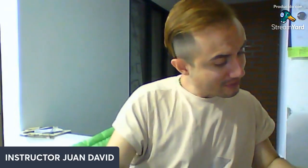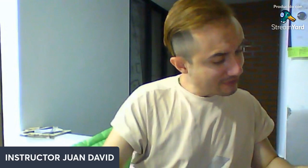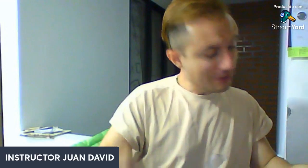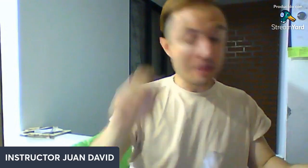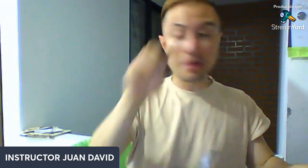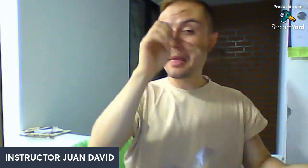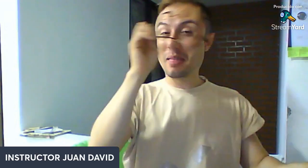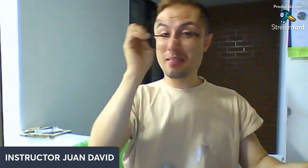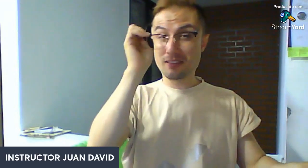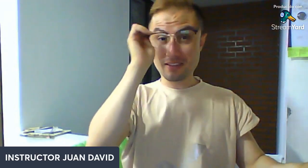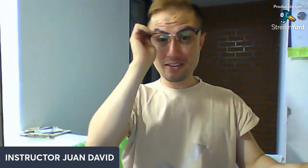¿Cuál animal es?